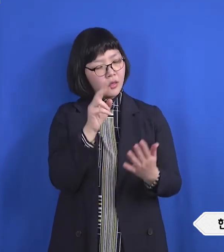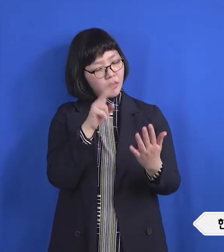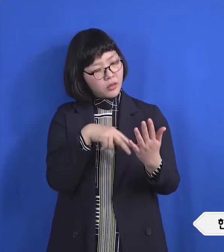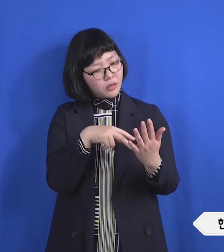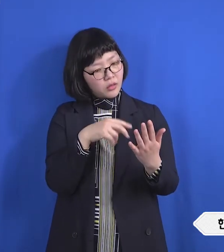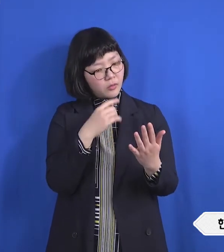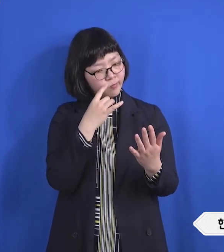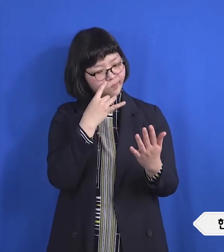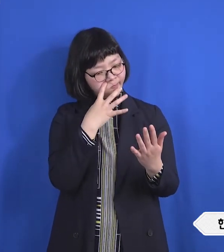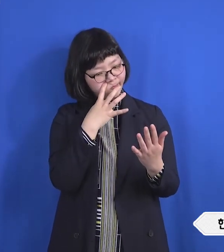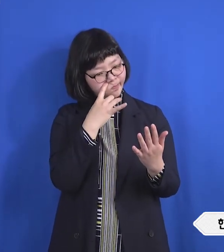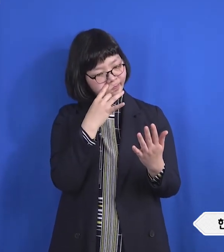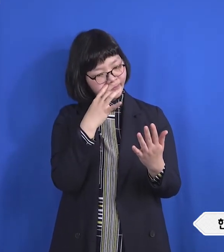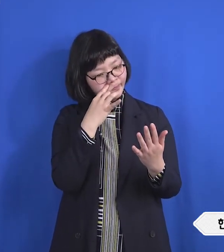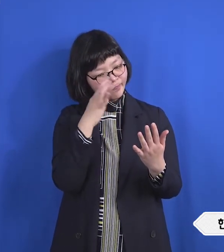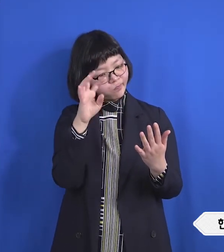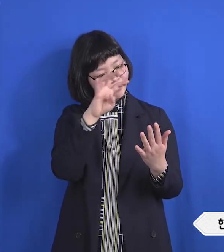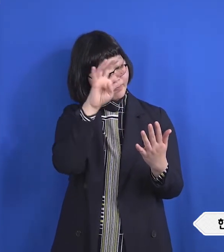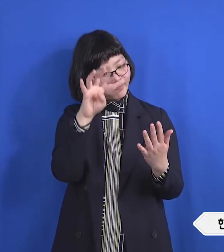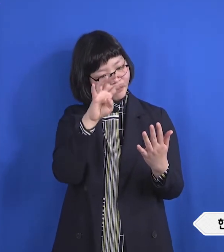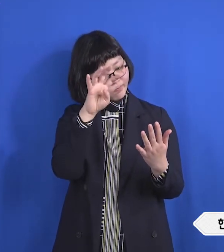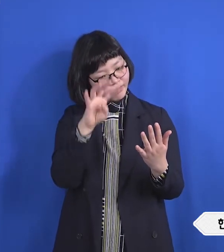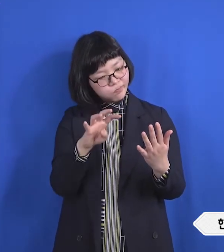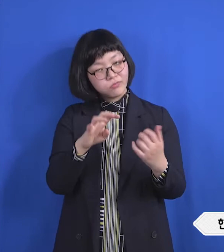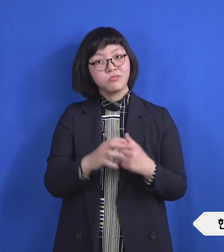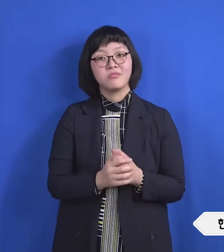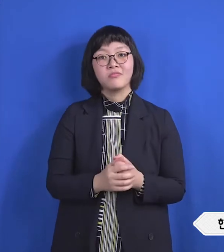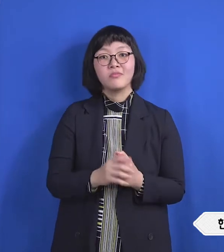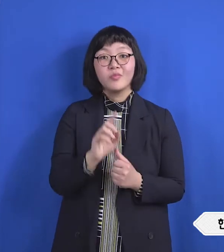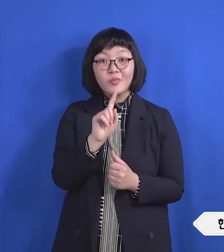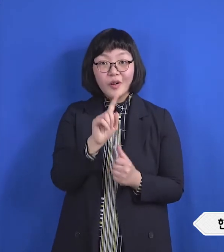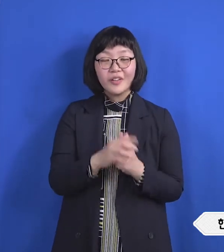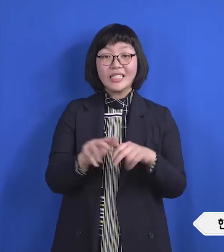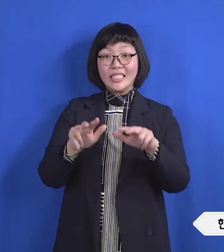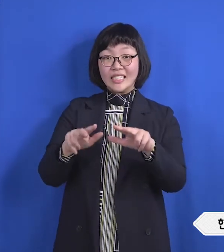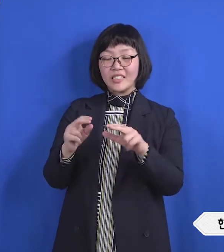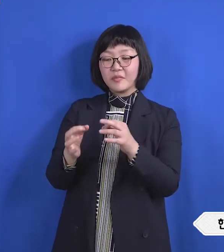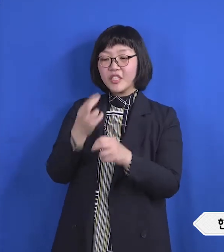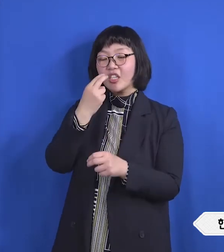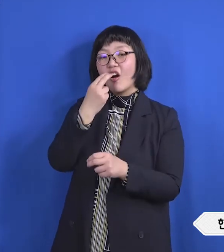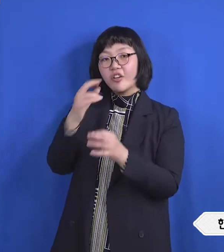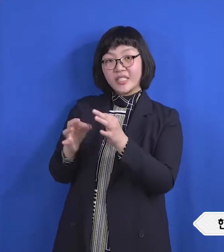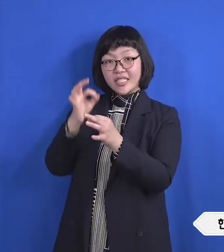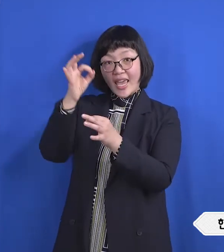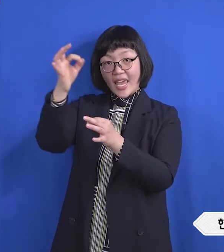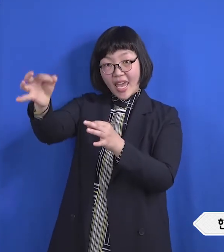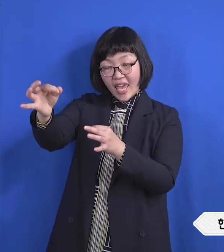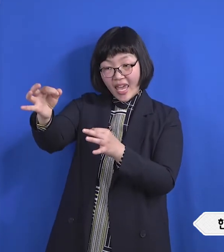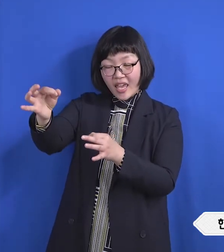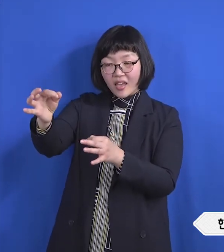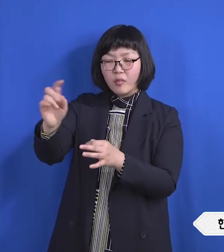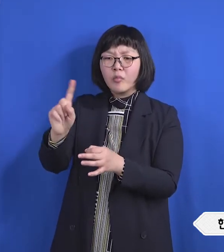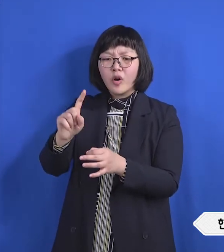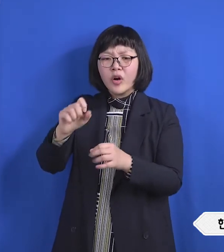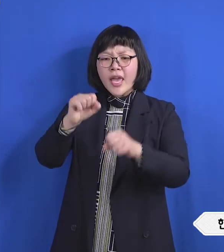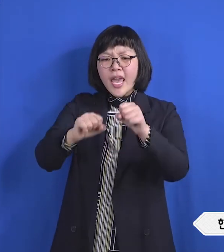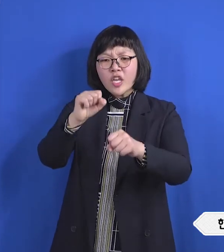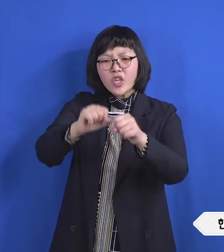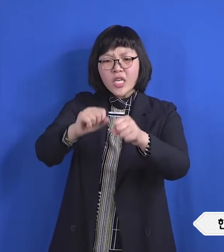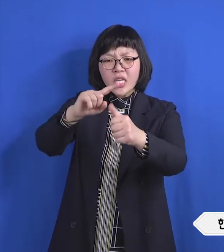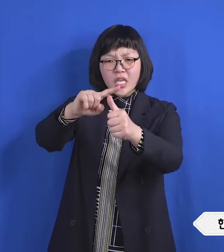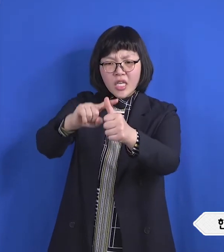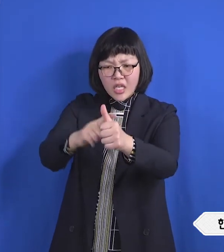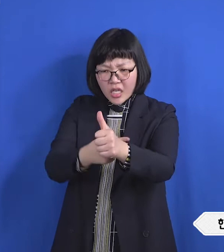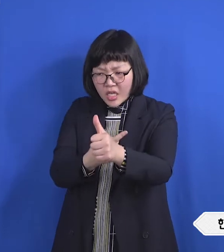오늘은 의문이 많습니다. 가만히 읽어보면 지금 영생 얻는 것이 행위에 좌우된다고 말하고 있는 것